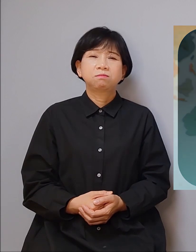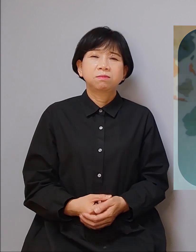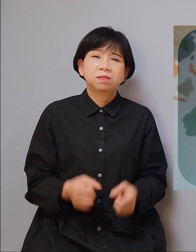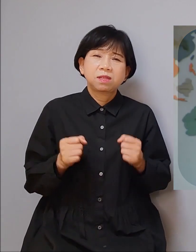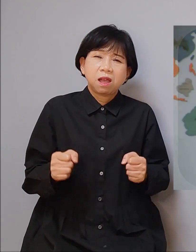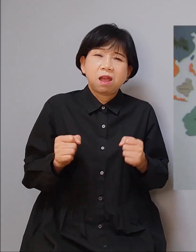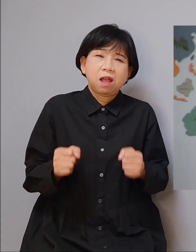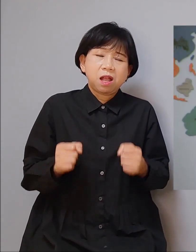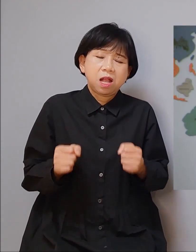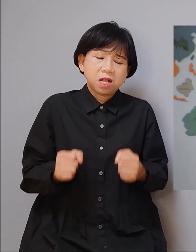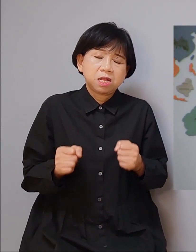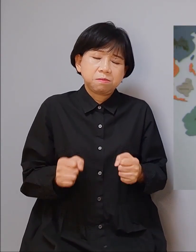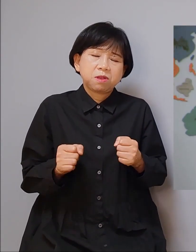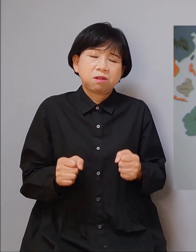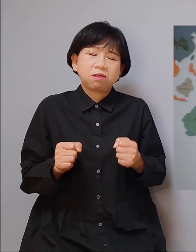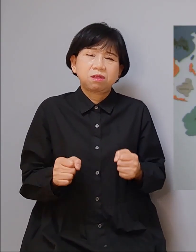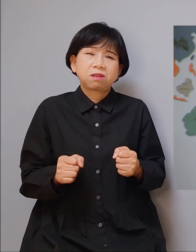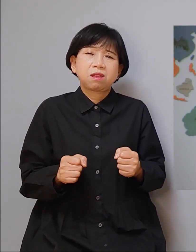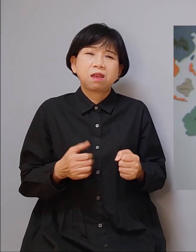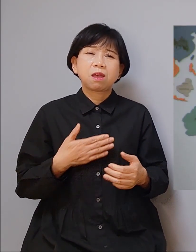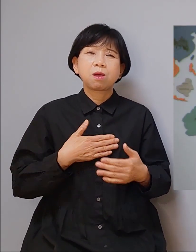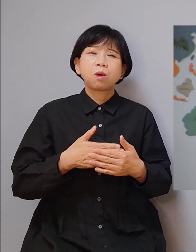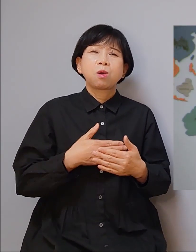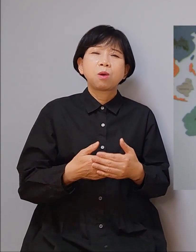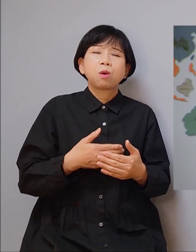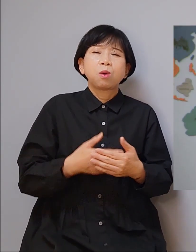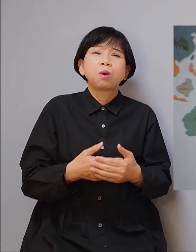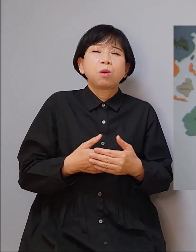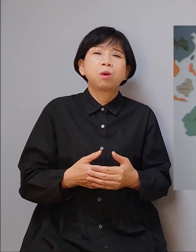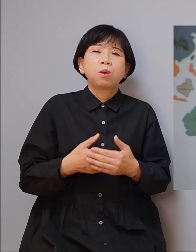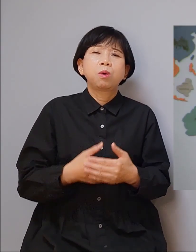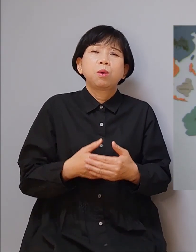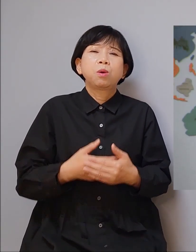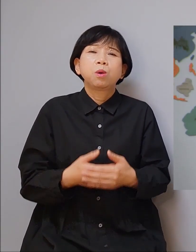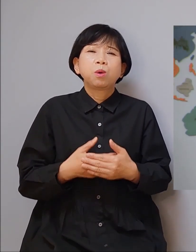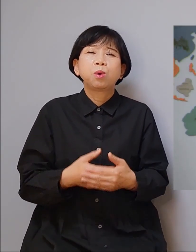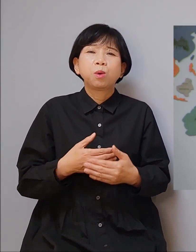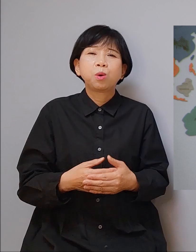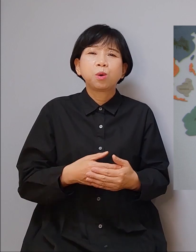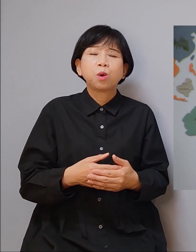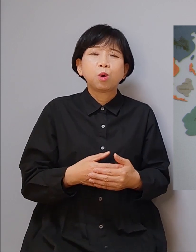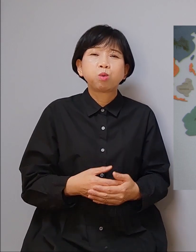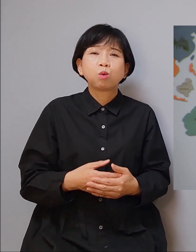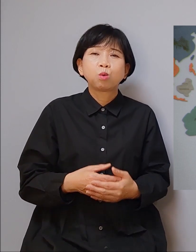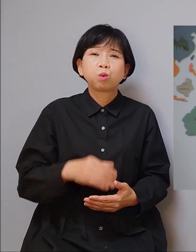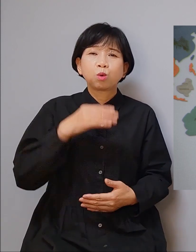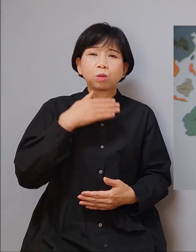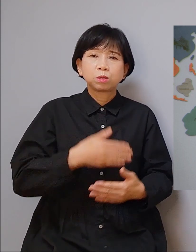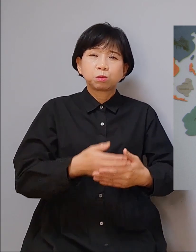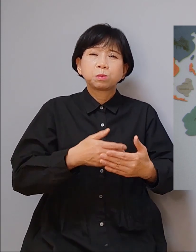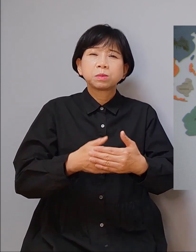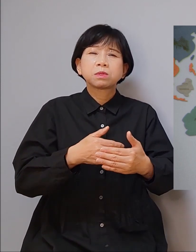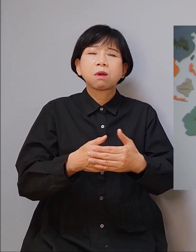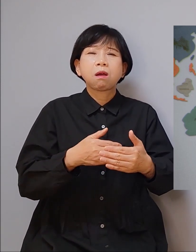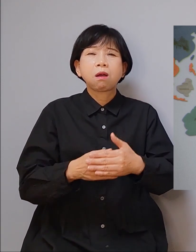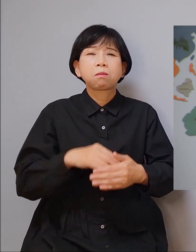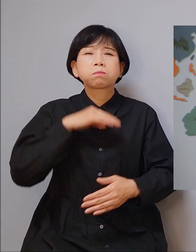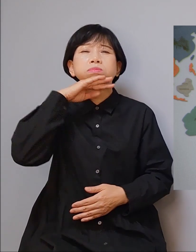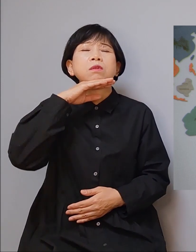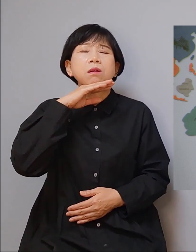달리다 보면요, 숨이 목까지 차오르기도 합니다. 더 이상 뛰지 못하겠다 싶을 정도로 이